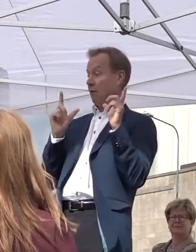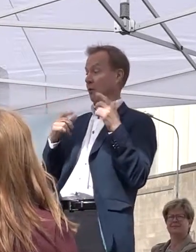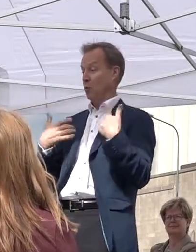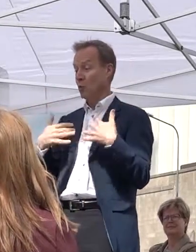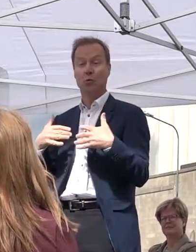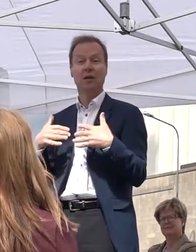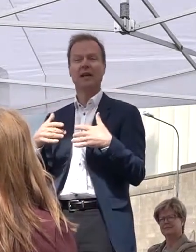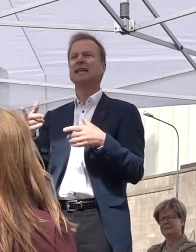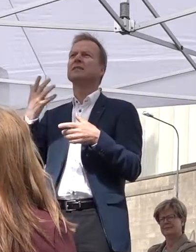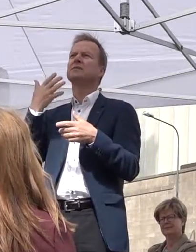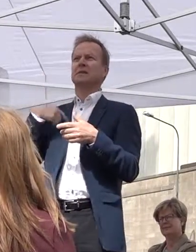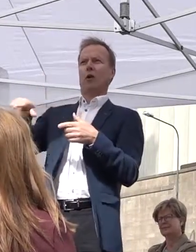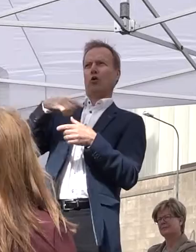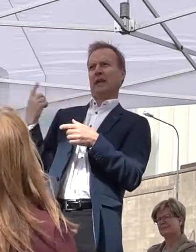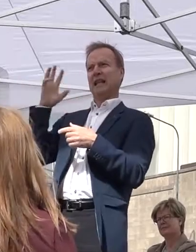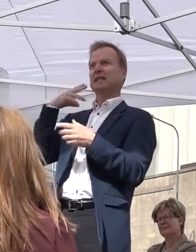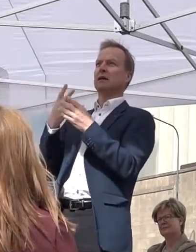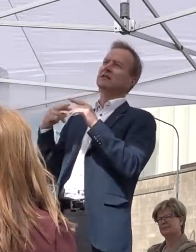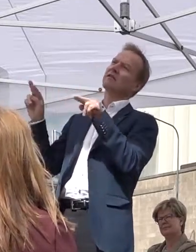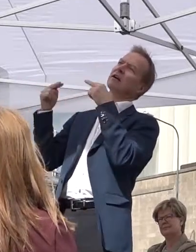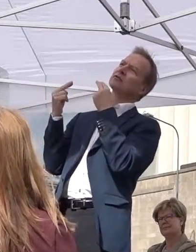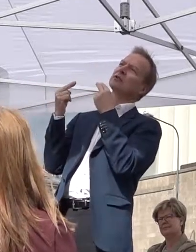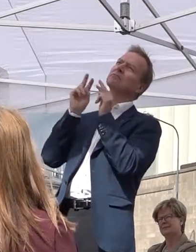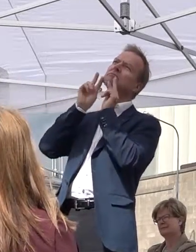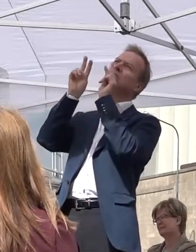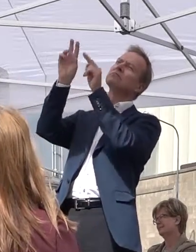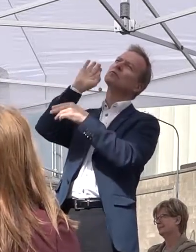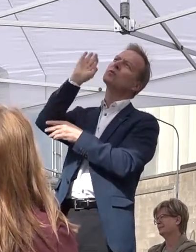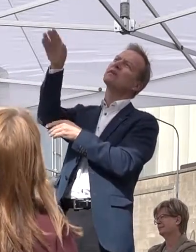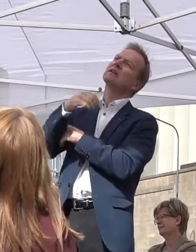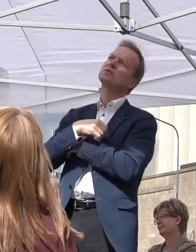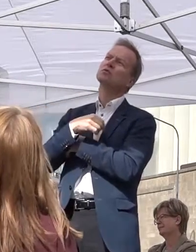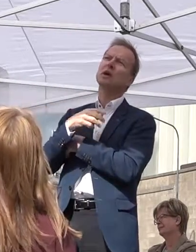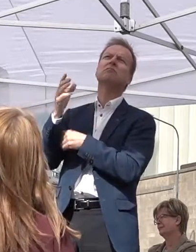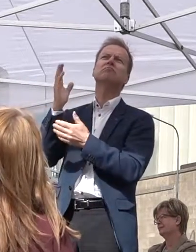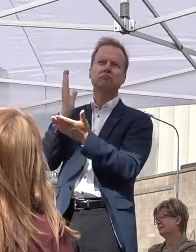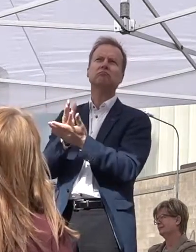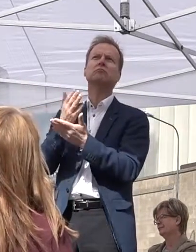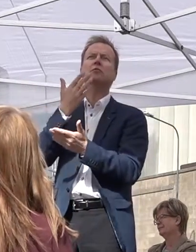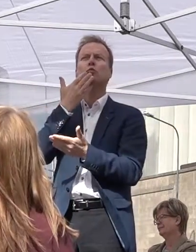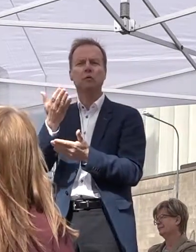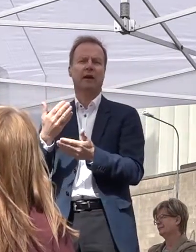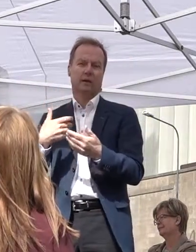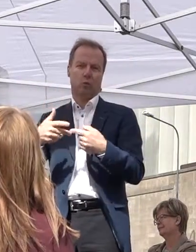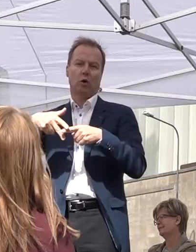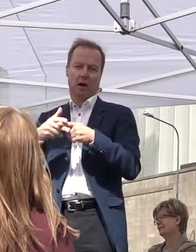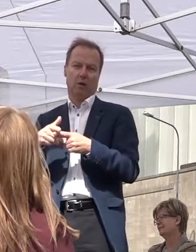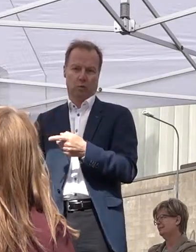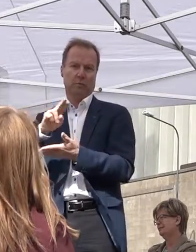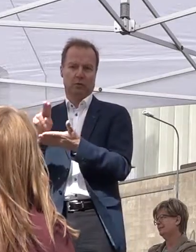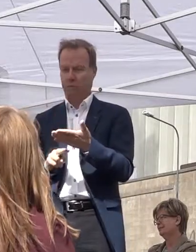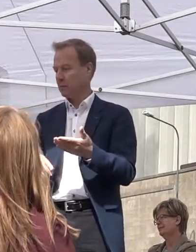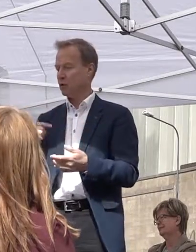kulttuuri-identiteetit, joita vammaisilla ja muillakin ihmisillä on. Ja siinä kun aloimme Liisan kanssa pohtia tulevaa ja